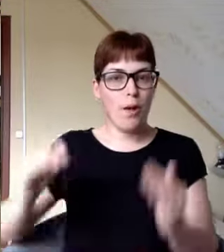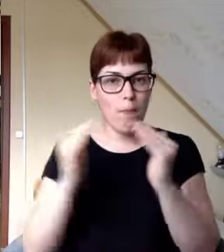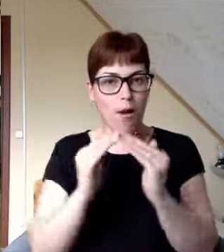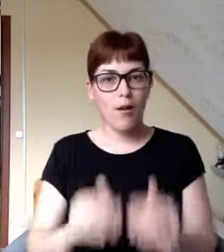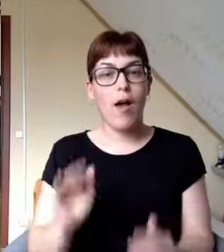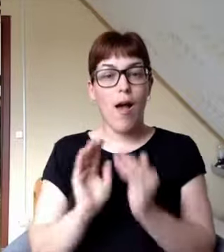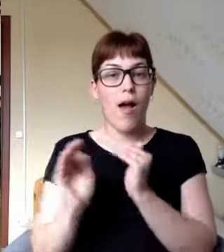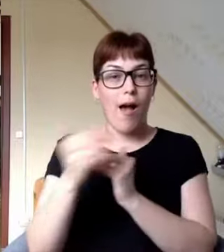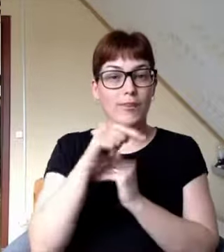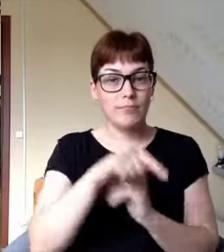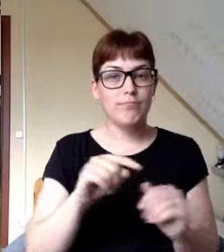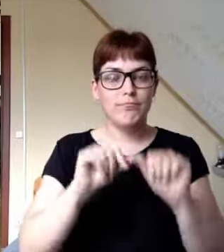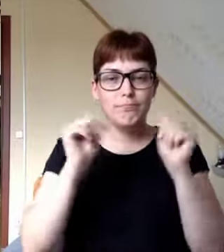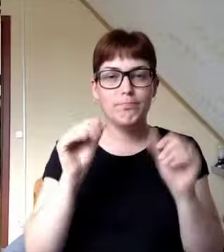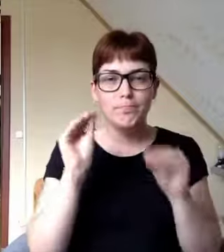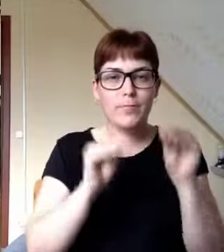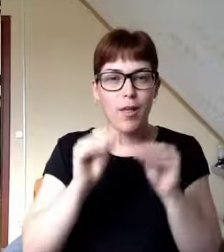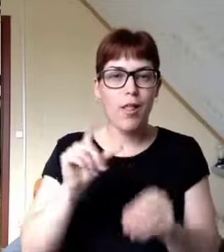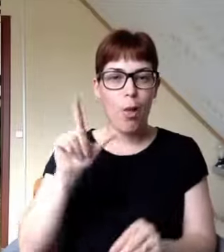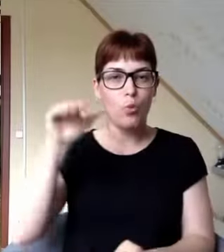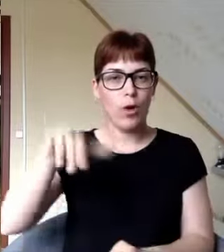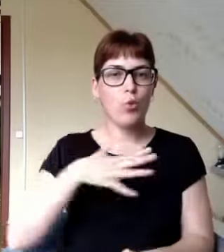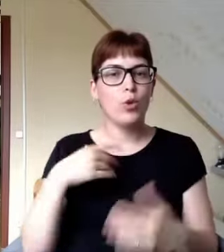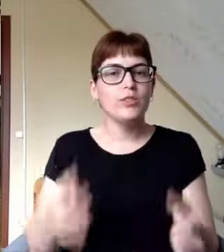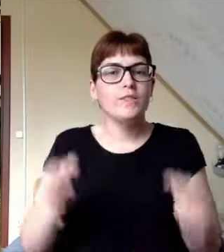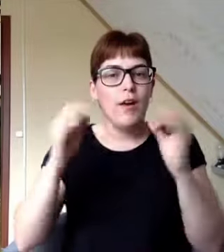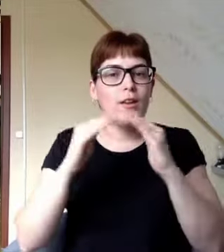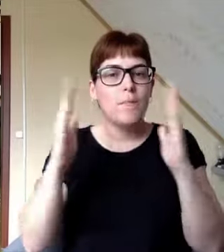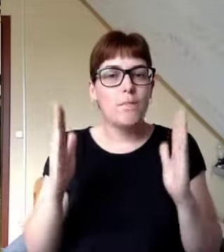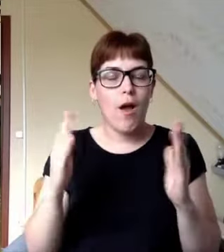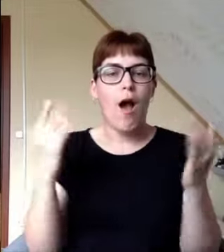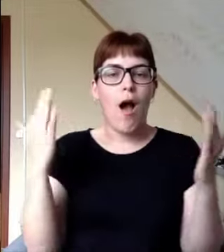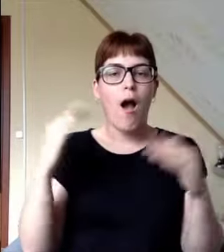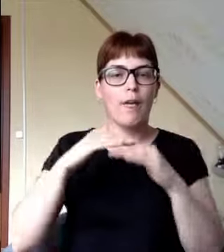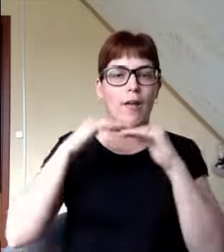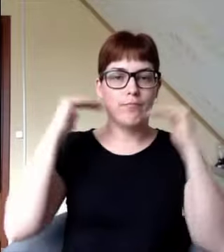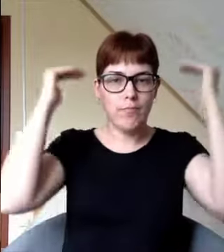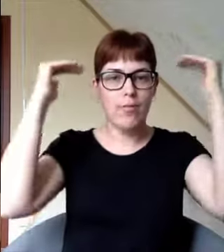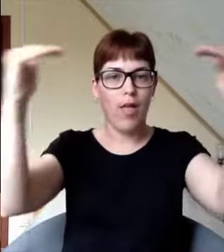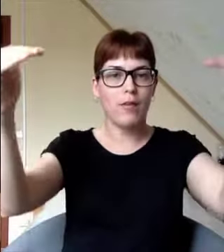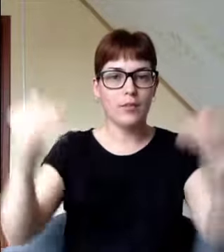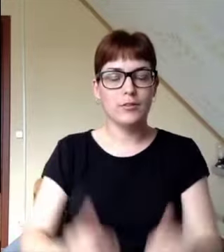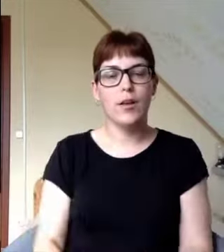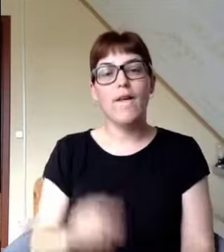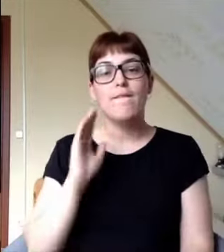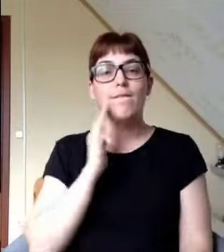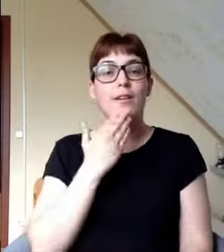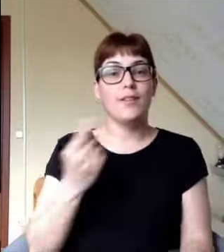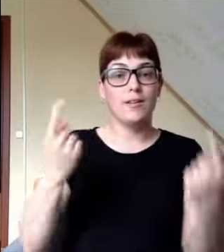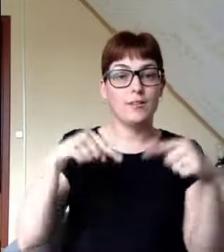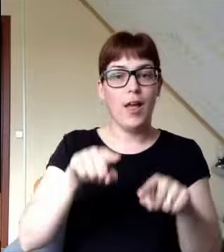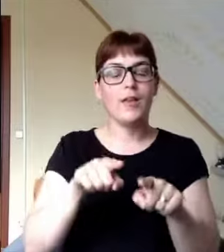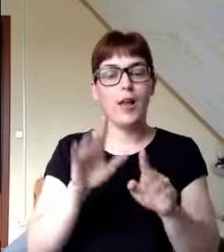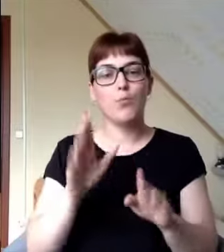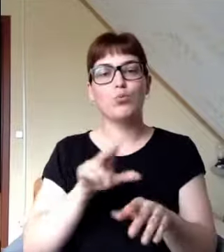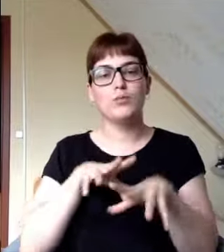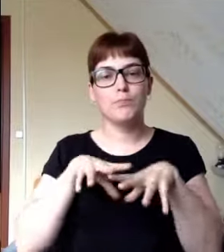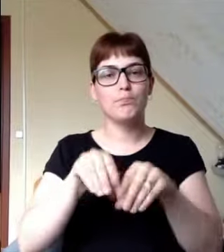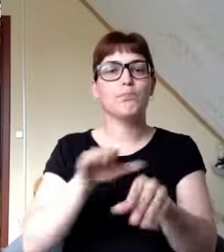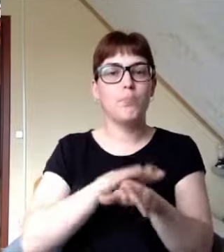tās tapusi jauna neliela, bet laukalniešiem svarīga būva – āra terasa nojumi, kas vasaras sezonās pildīs nelielas estrādes